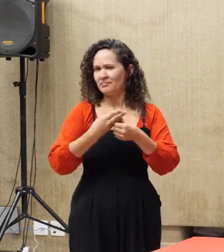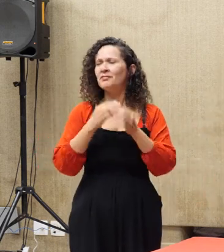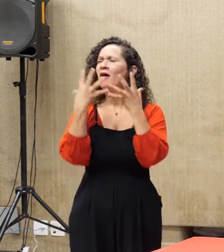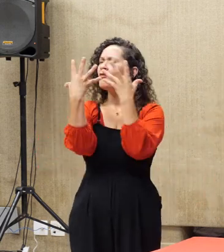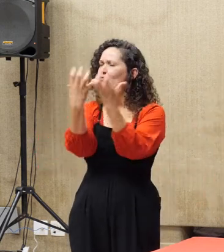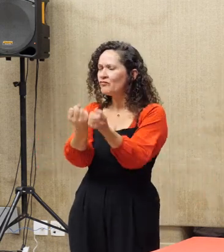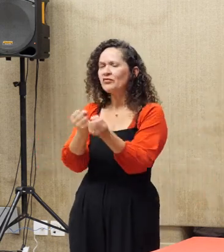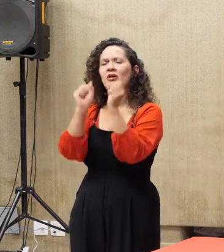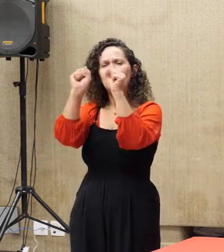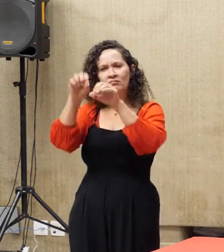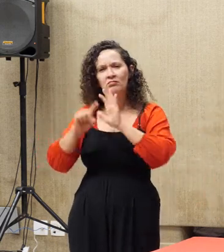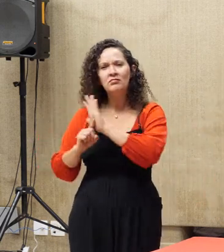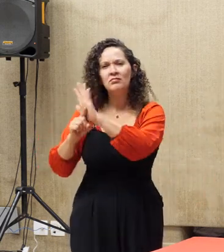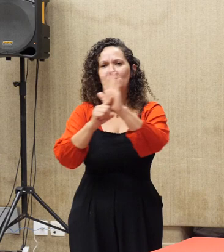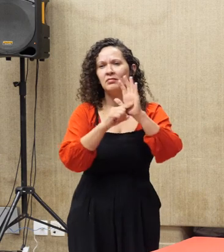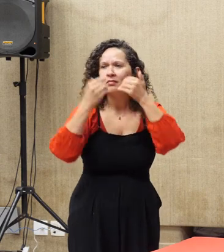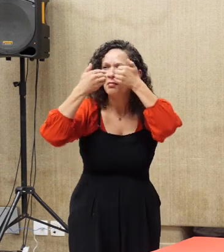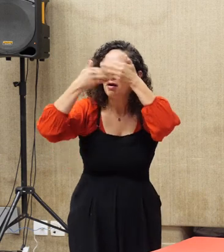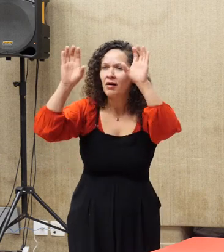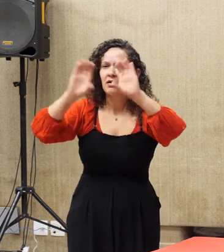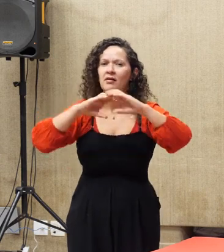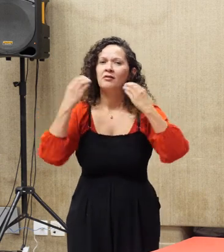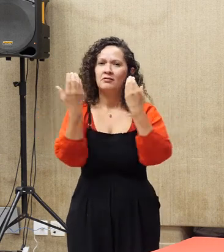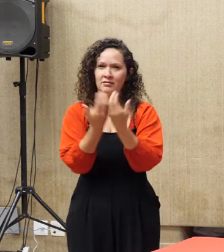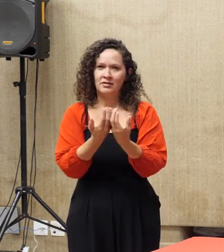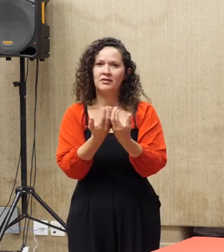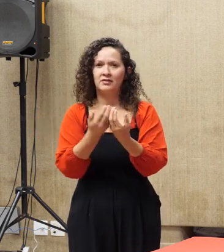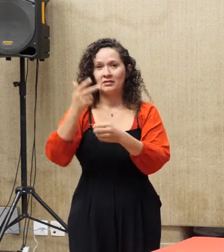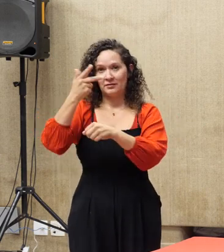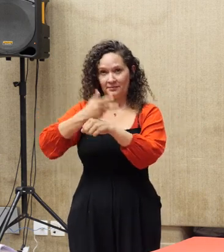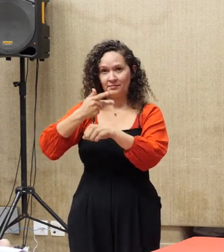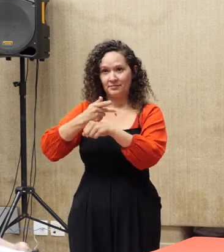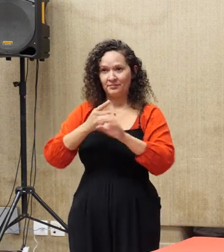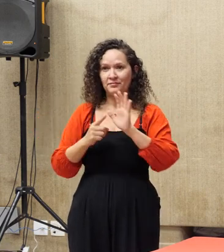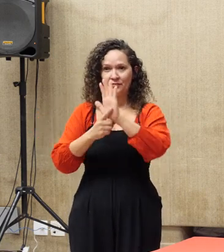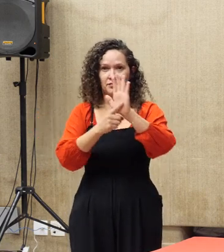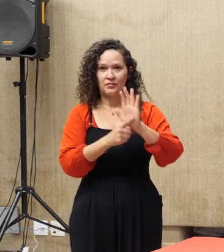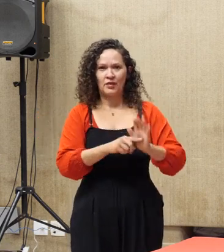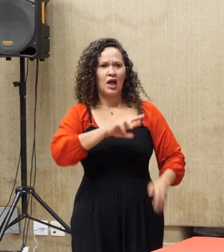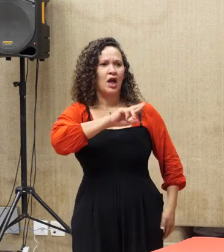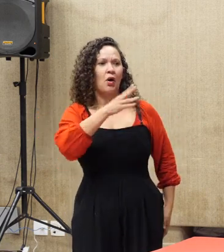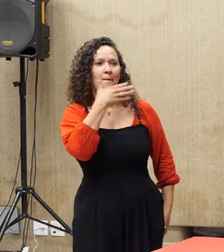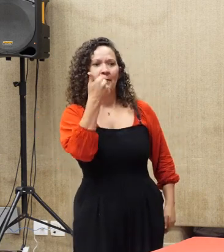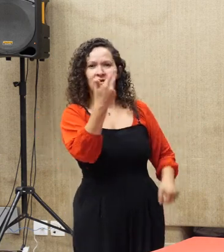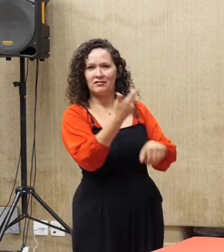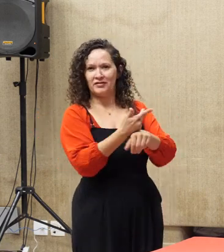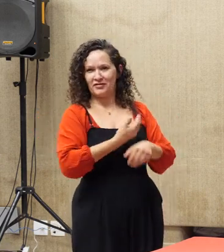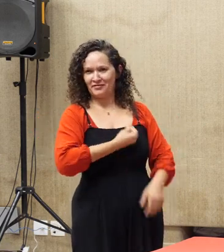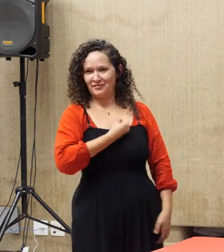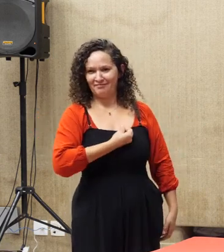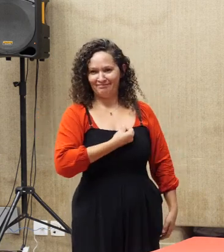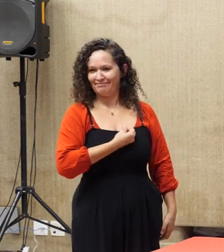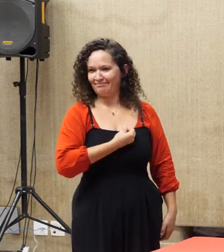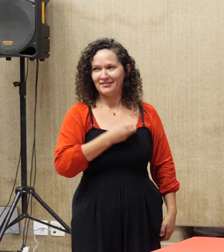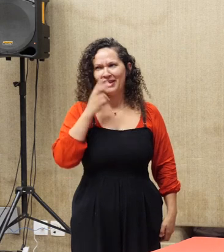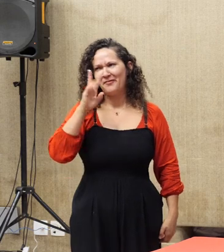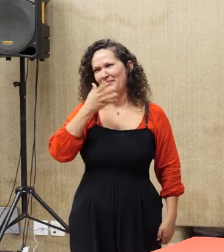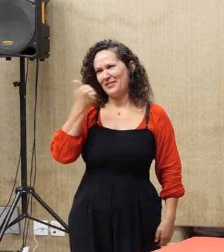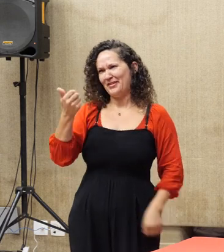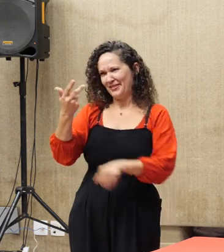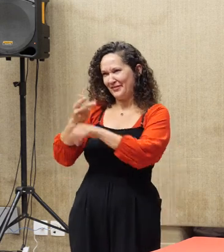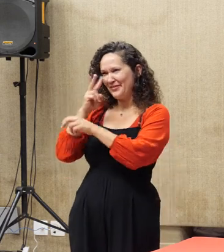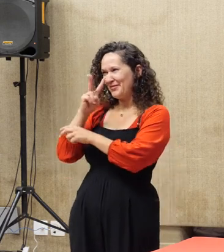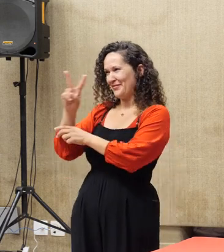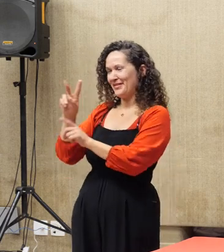falei, vamos fazer um vídeo para a abertura da conferência, que não é o melhor vídeo da minha vida, assim, já vi vídeos melhores,